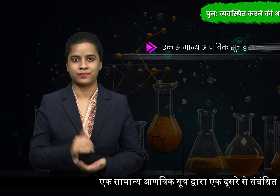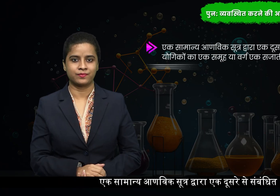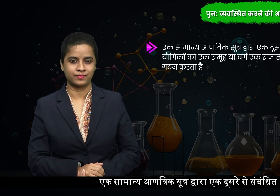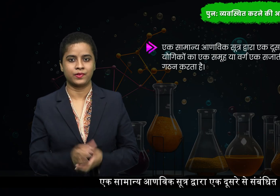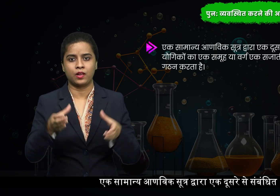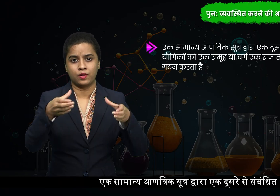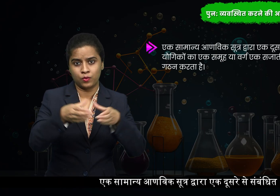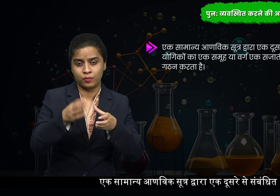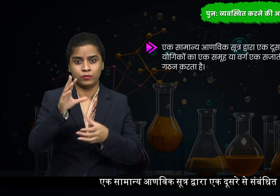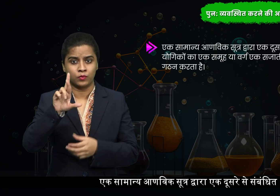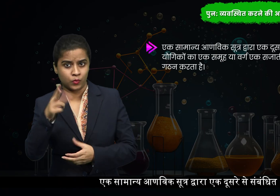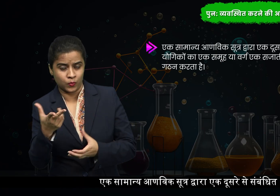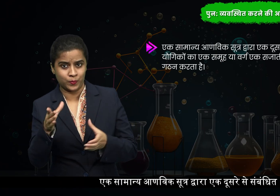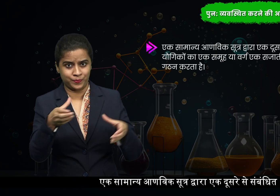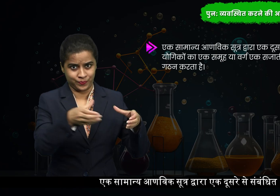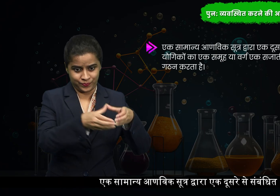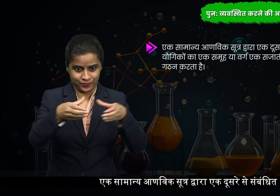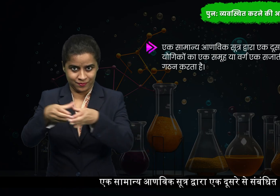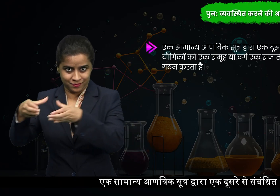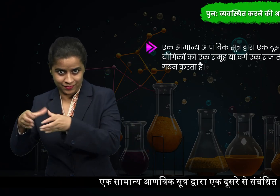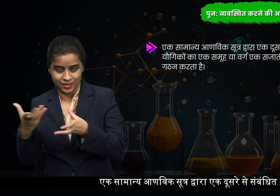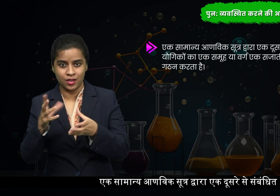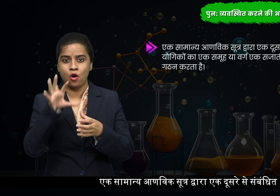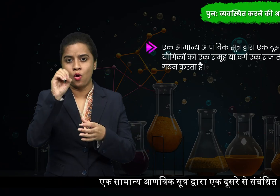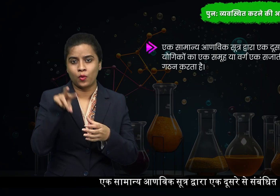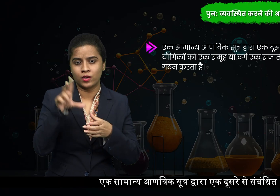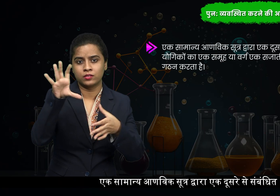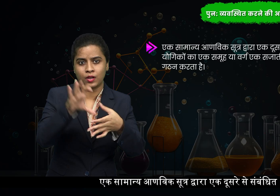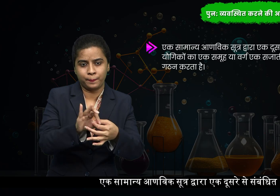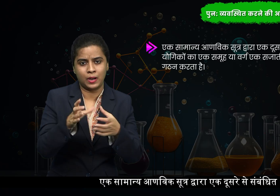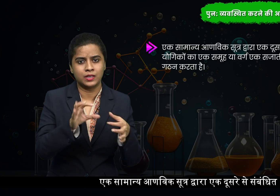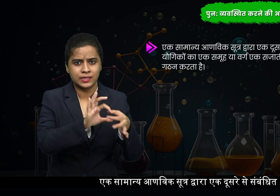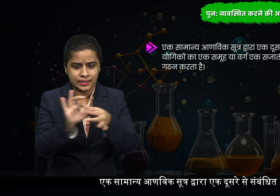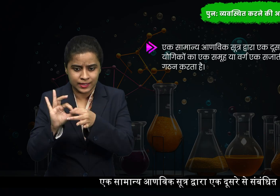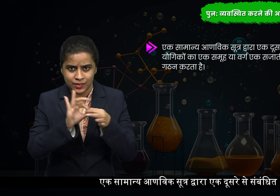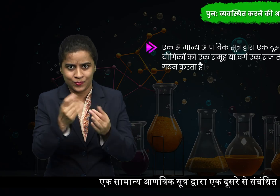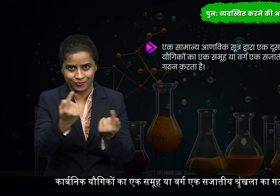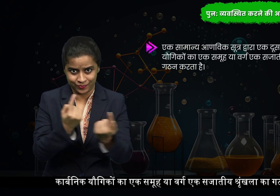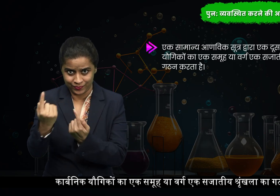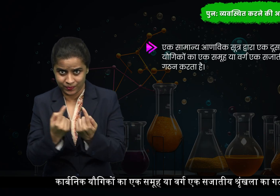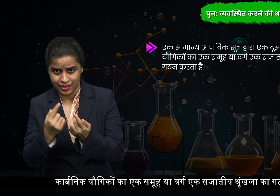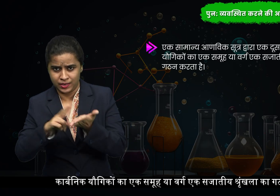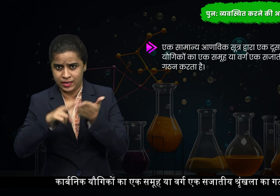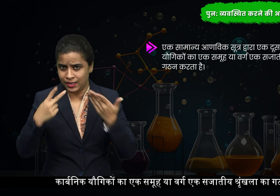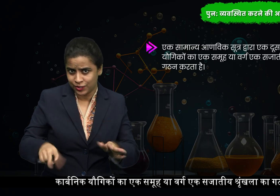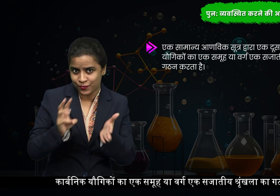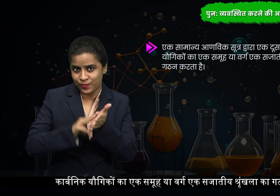एक सामान्य आणविक सूत्र द्वारा एक दूसरे से संबंधित कार्बनिक यौगिकों का